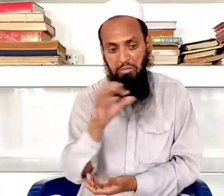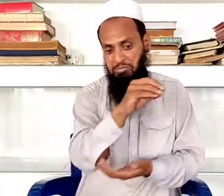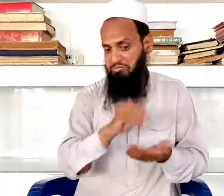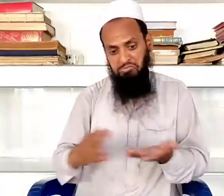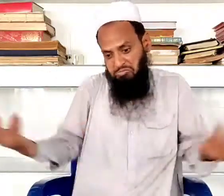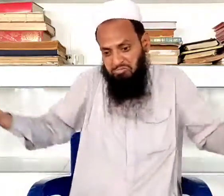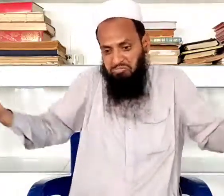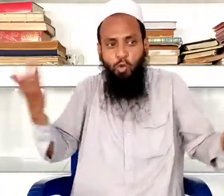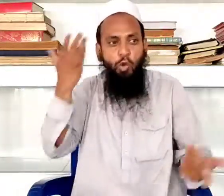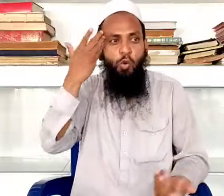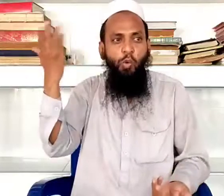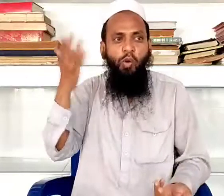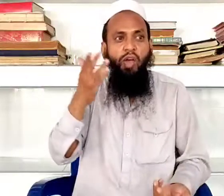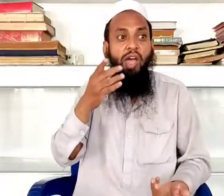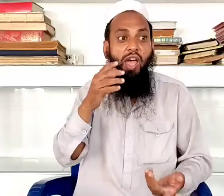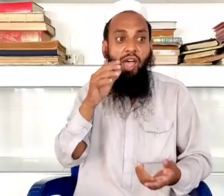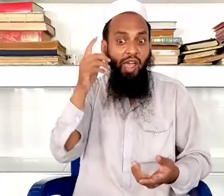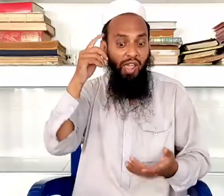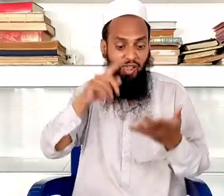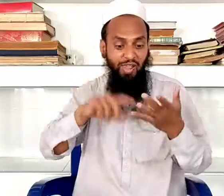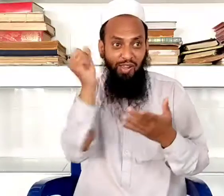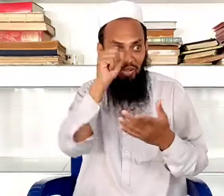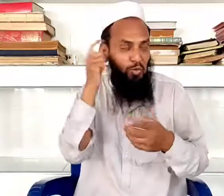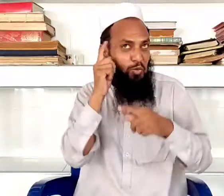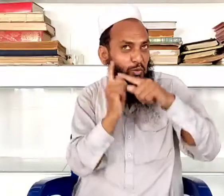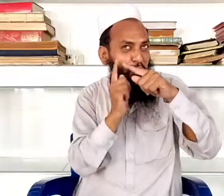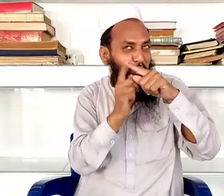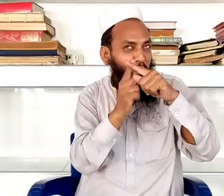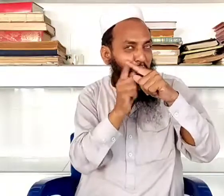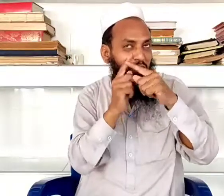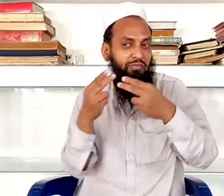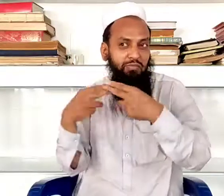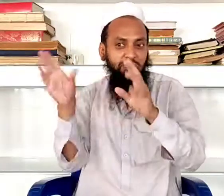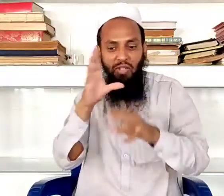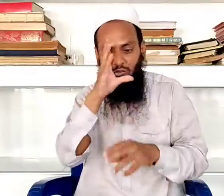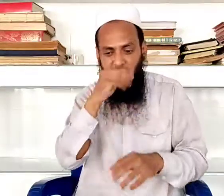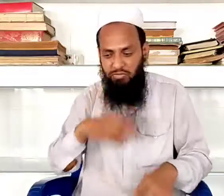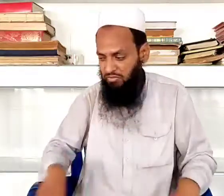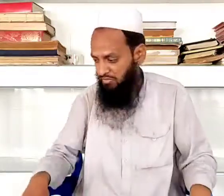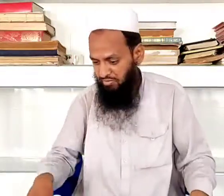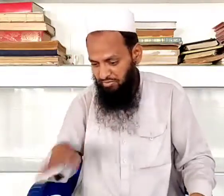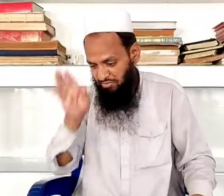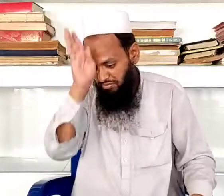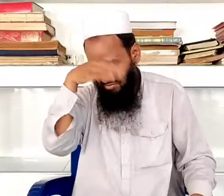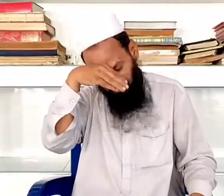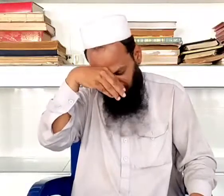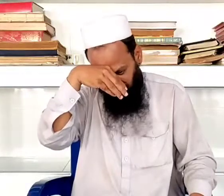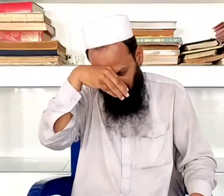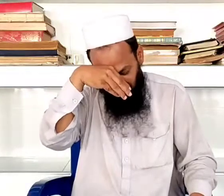भी अली मुर्तजा रजी अल्लाह तआला अन्हु नु अल्लाह पाक ने बड़ी समझ और विरासत अता फरमाई सी। और भी कई बातें आपने लेकर मकर खत्म हो